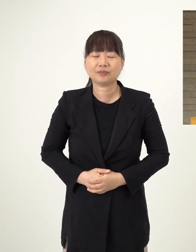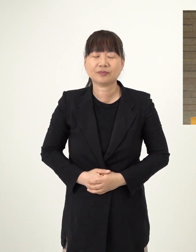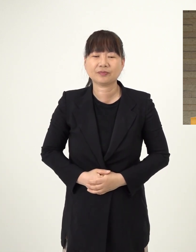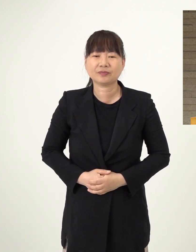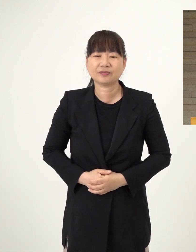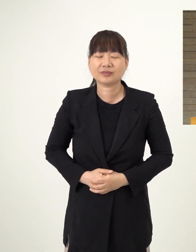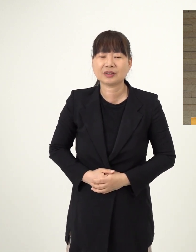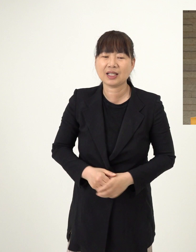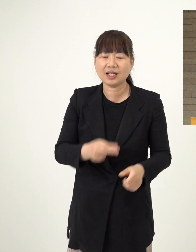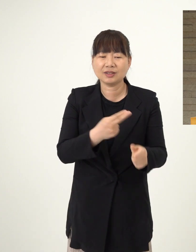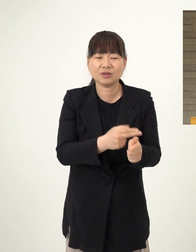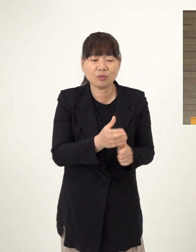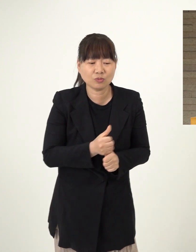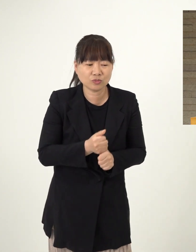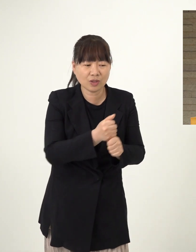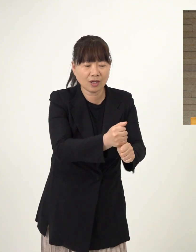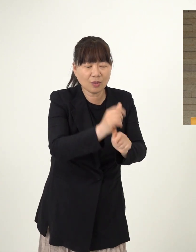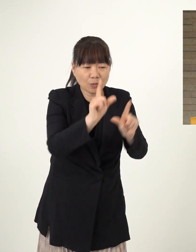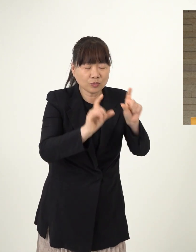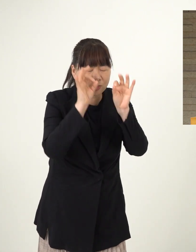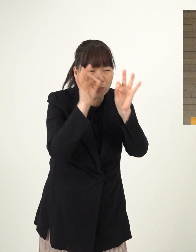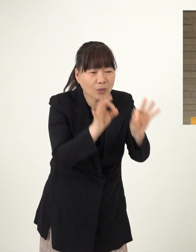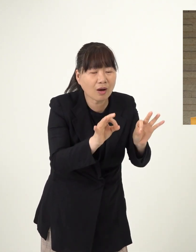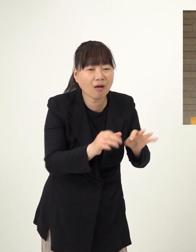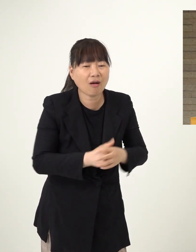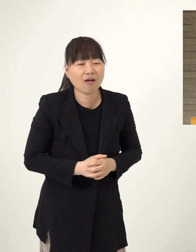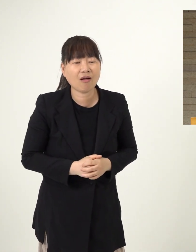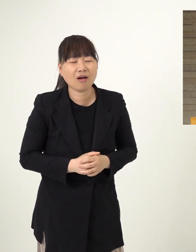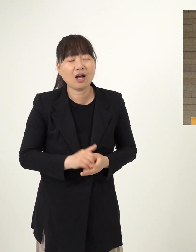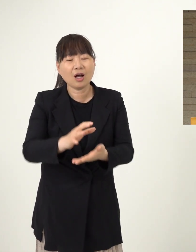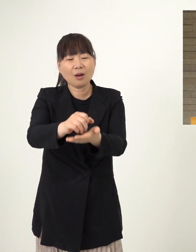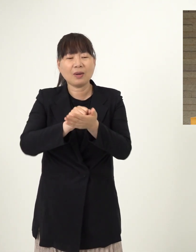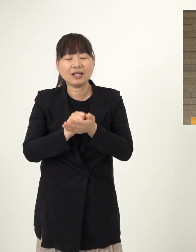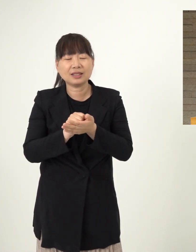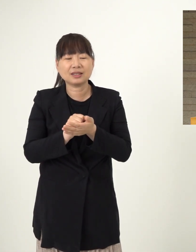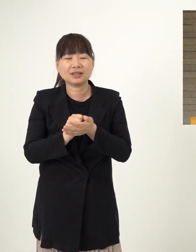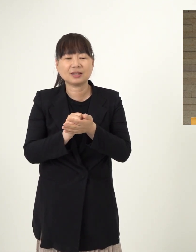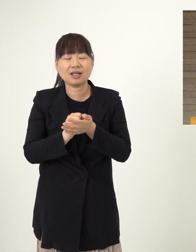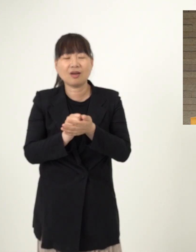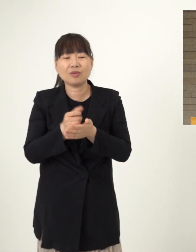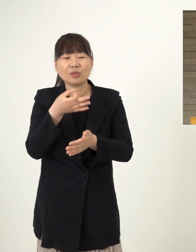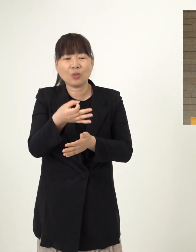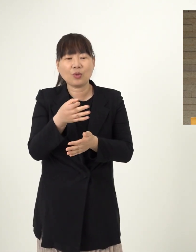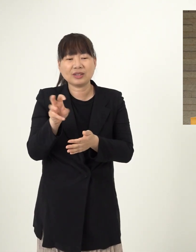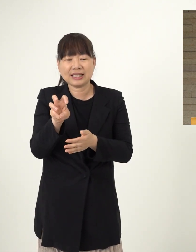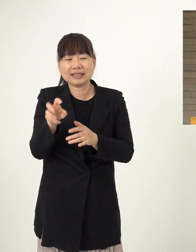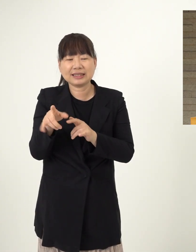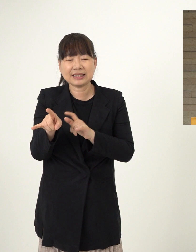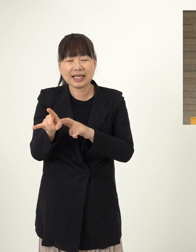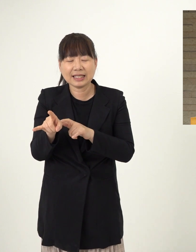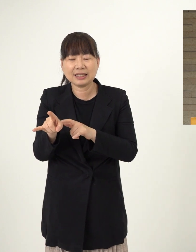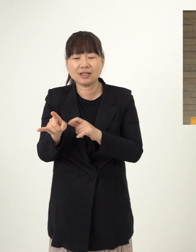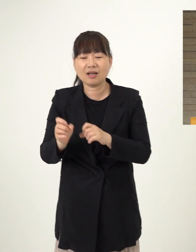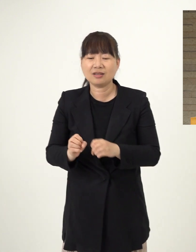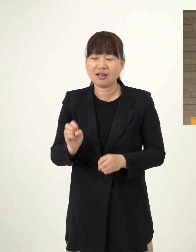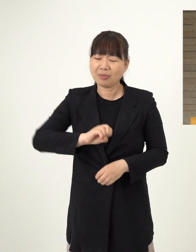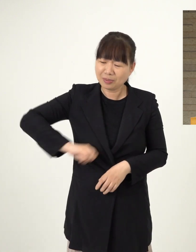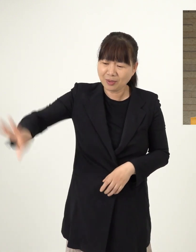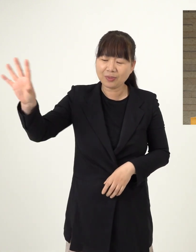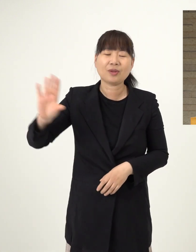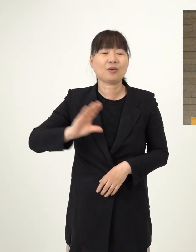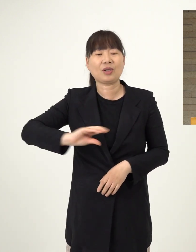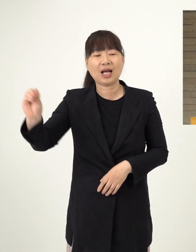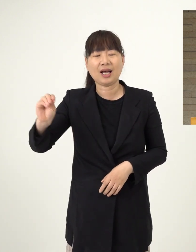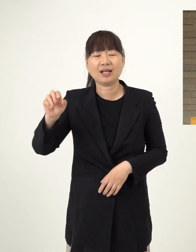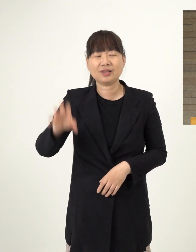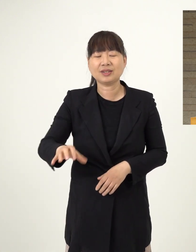그가 스승이 붙들려가는 모습을 보자 그 받았던 은 30을 성소에 들어가서 거기다 던지고 가지요.